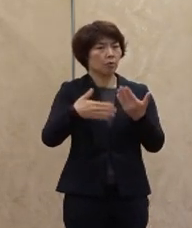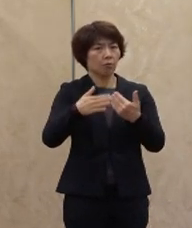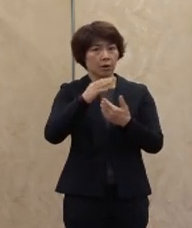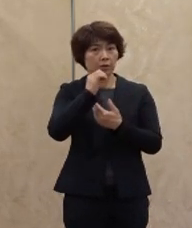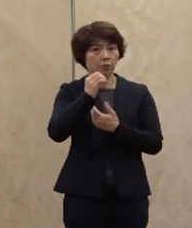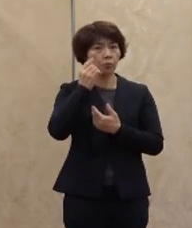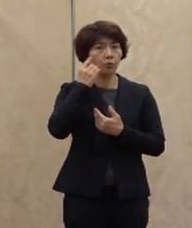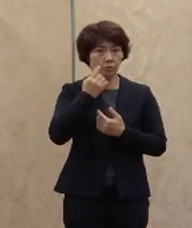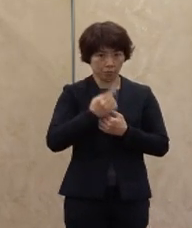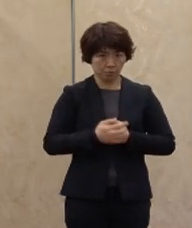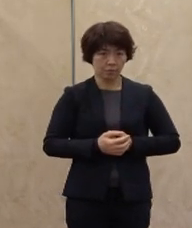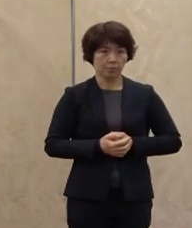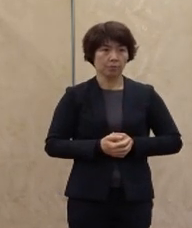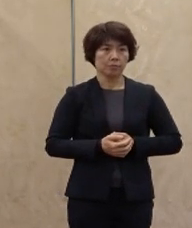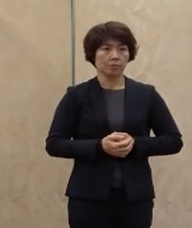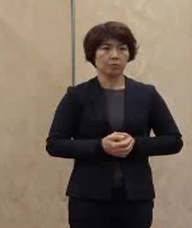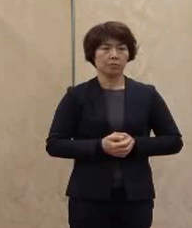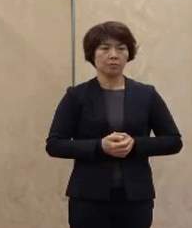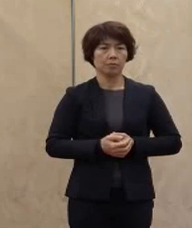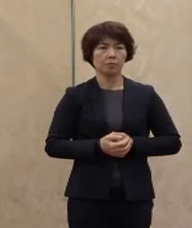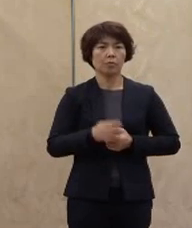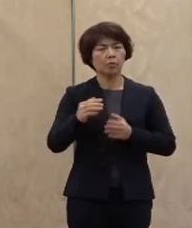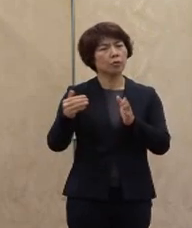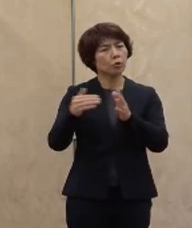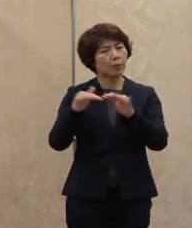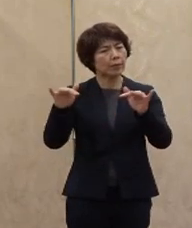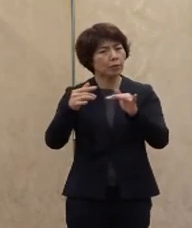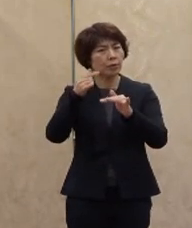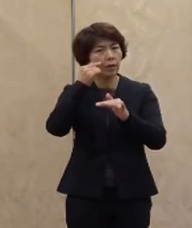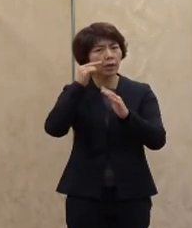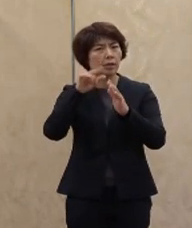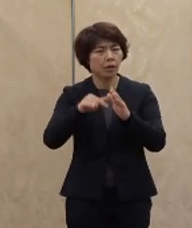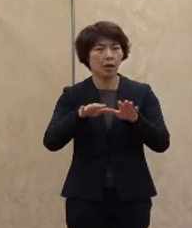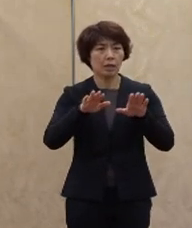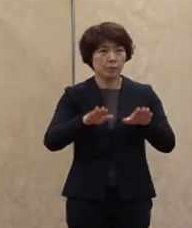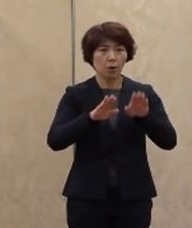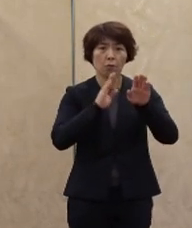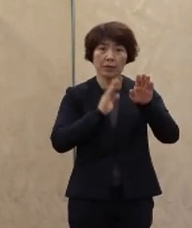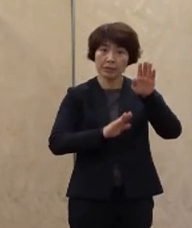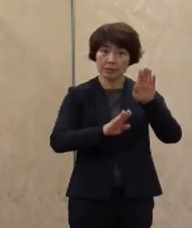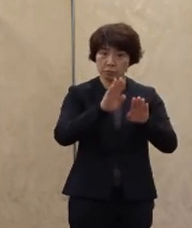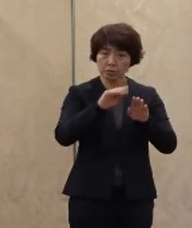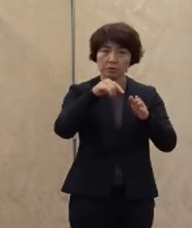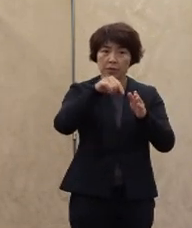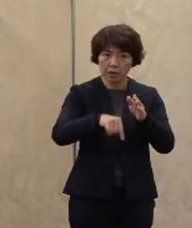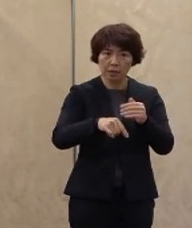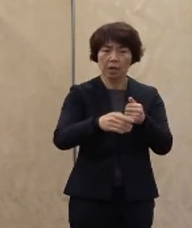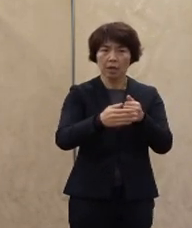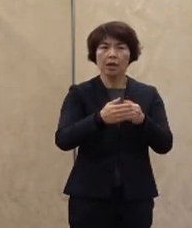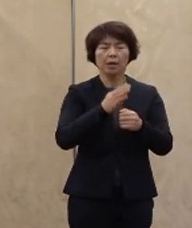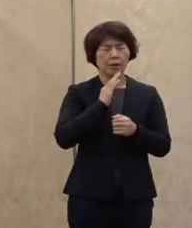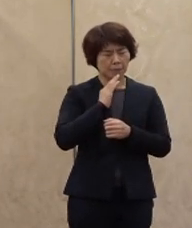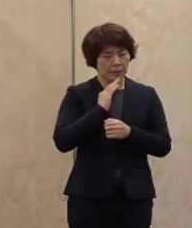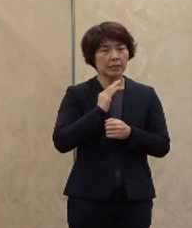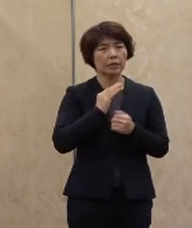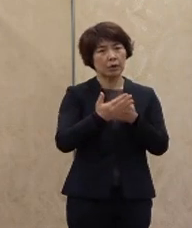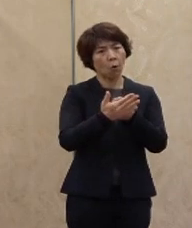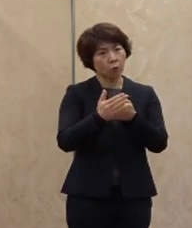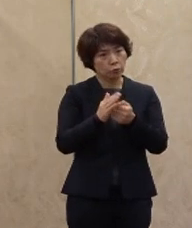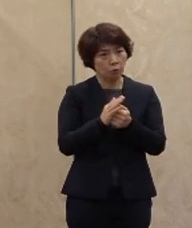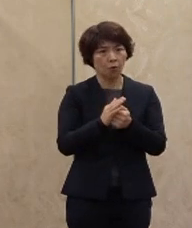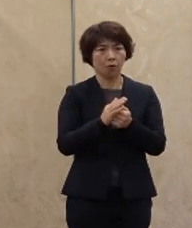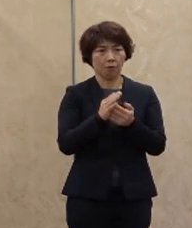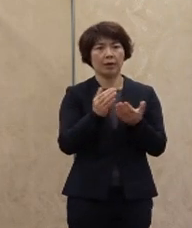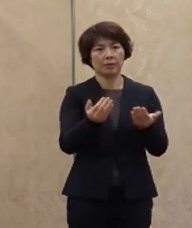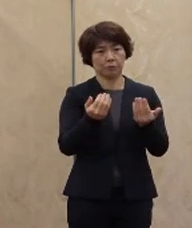思います。ただそこまで議論できないんだったら今の現実の中でやっぱり僕は保証だと思いますね。現実的な問題